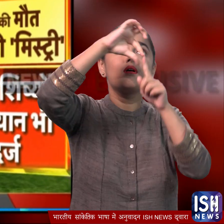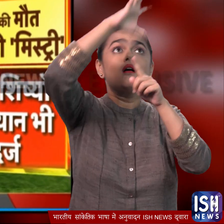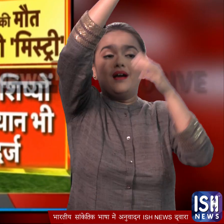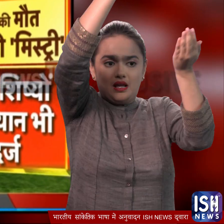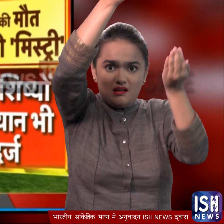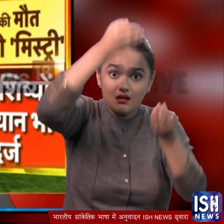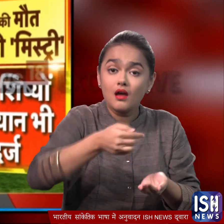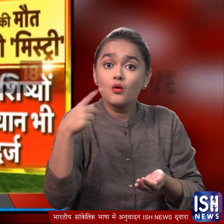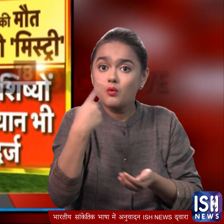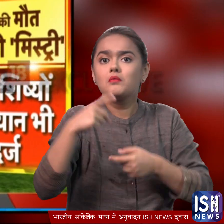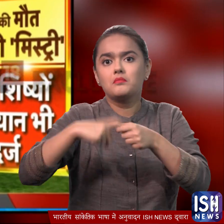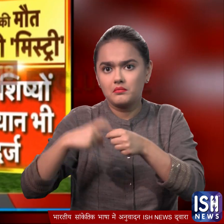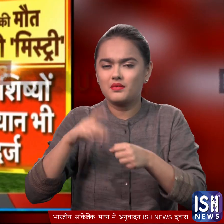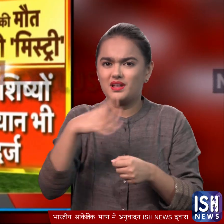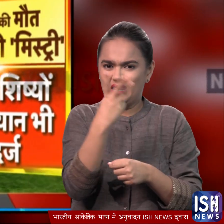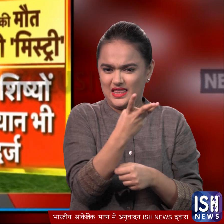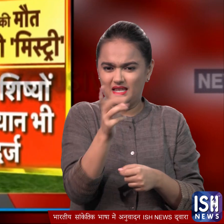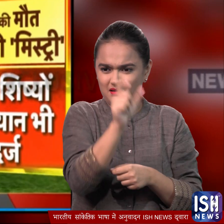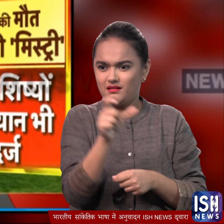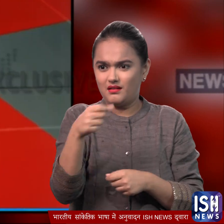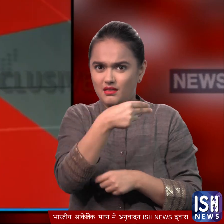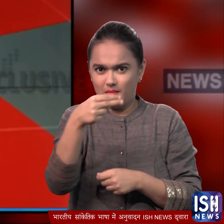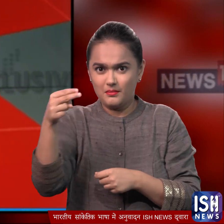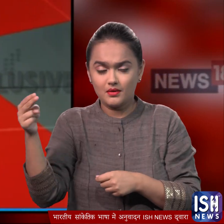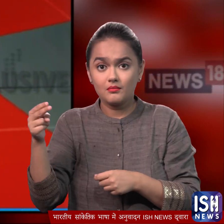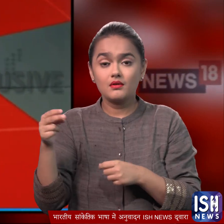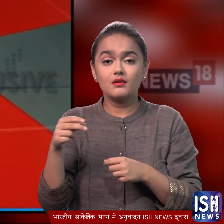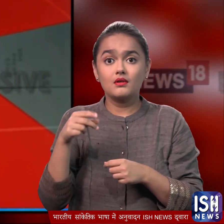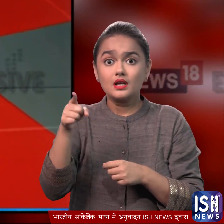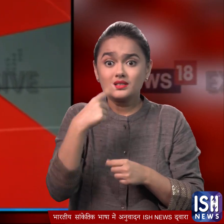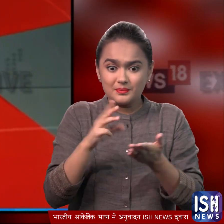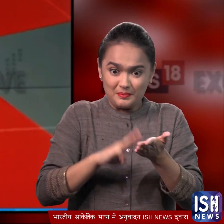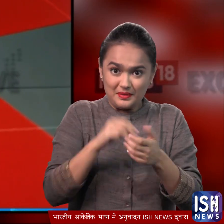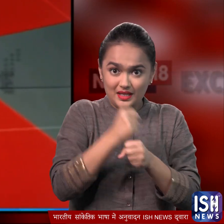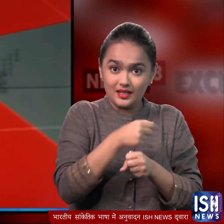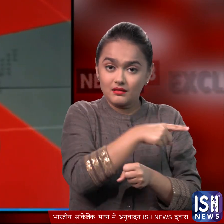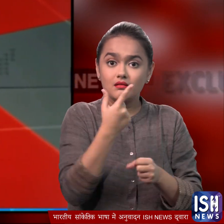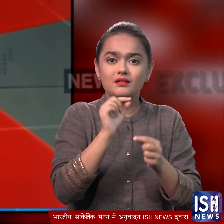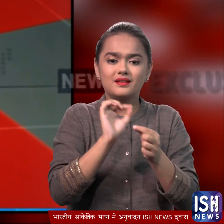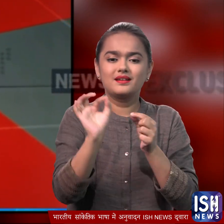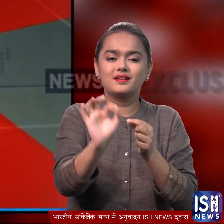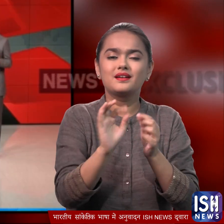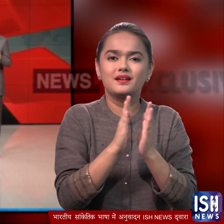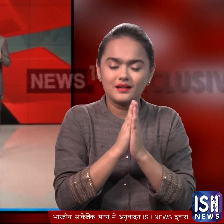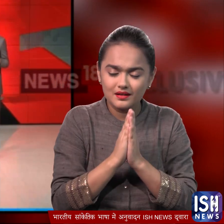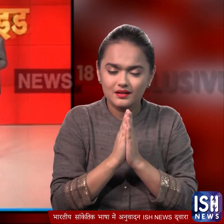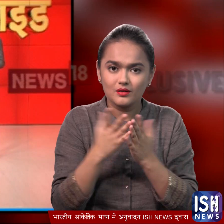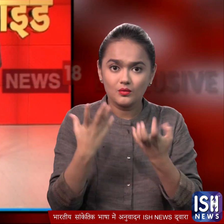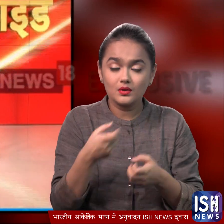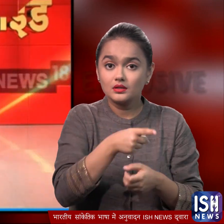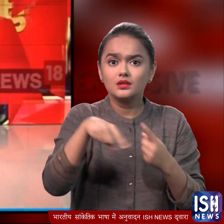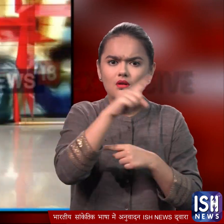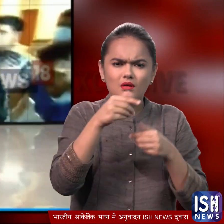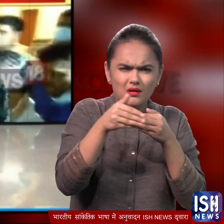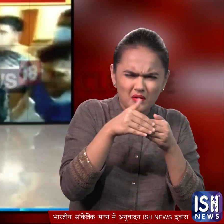नाम सुमित तिवारी, सर्वेश द्विवेदी और धनंजय हैं। इस बीच महंत नरेंद्र गिरी को श्रद्धांजलि देने के लिए आम हो या खास